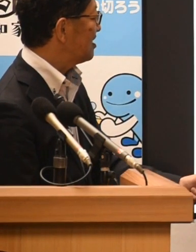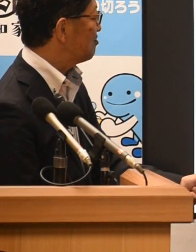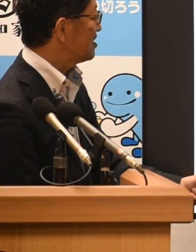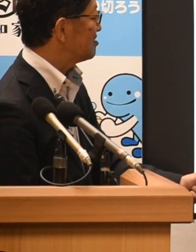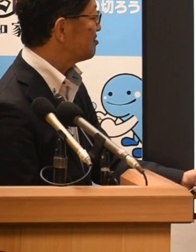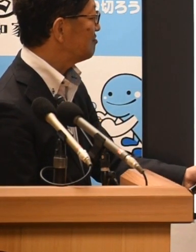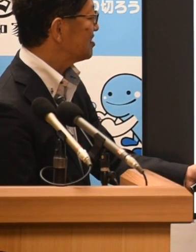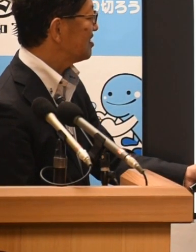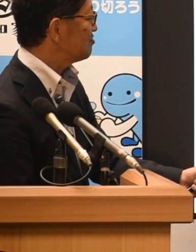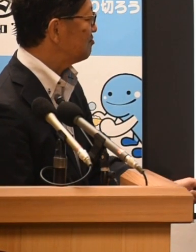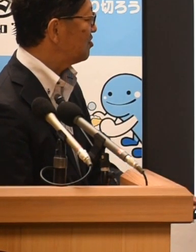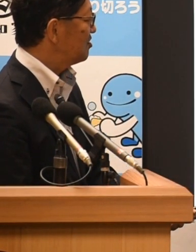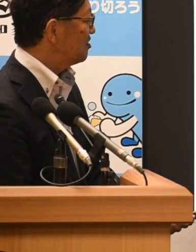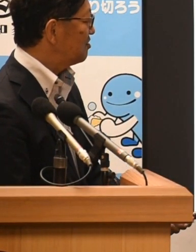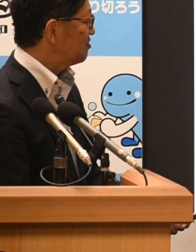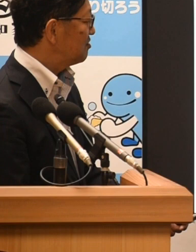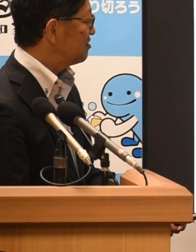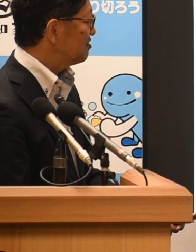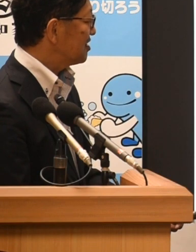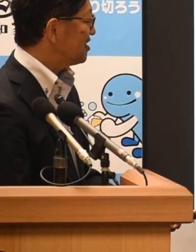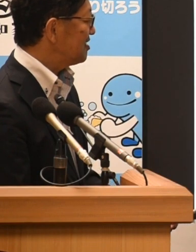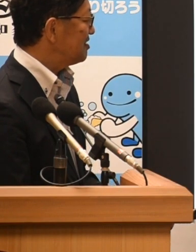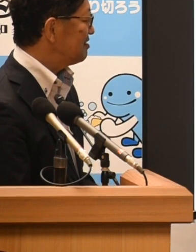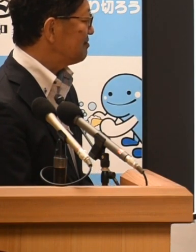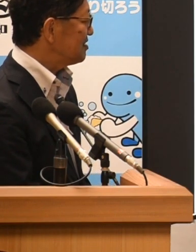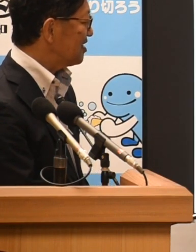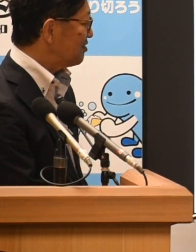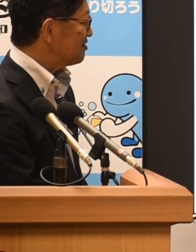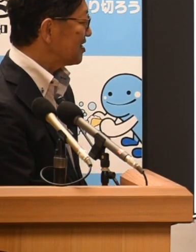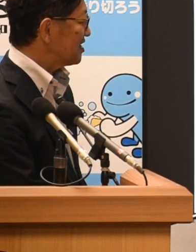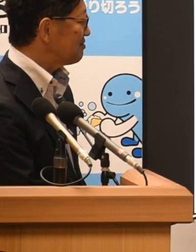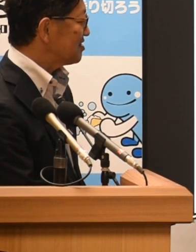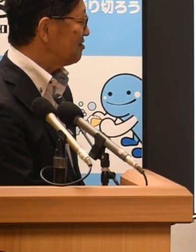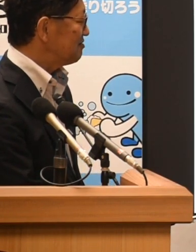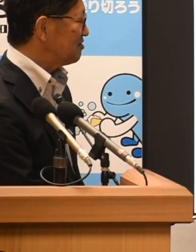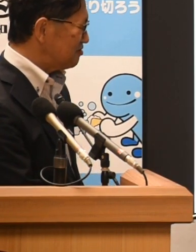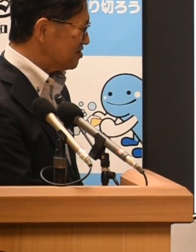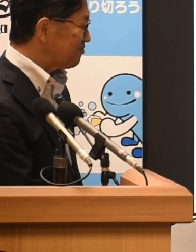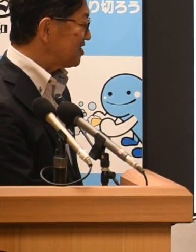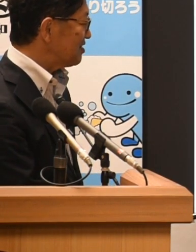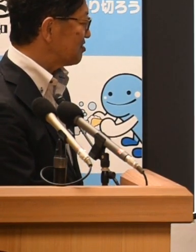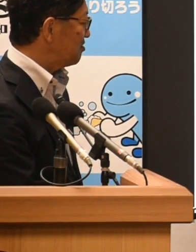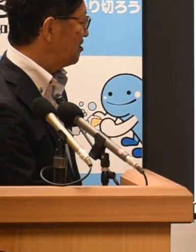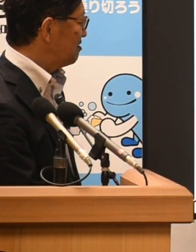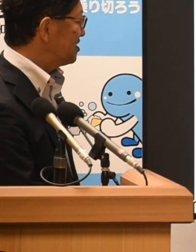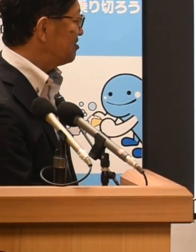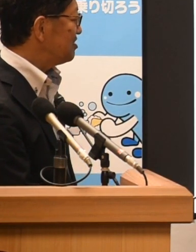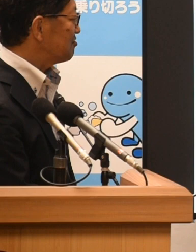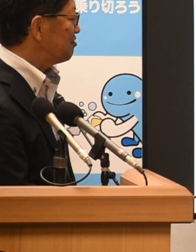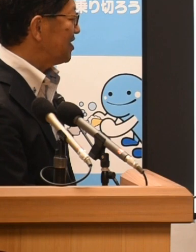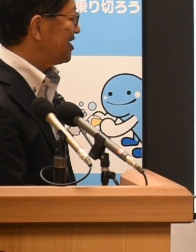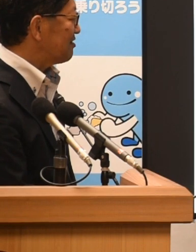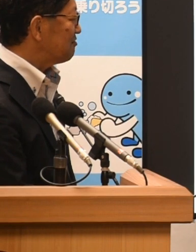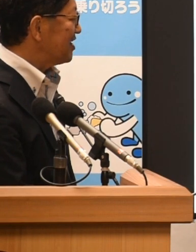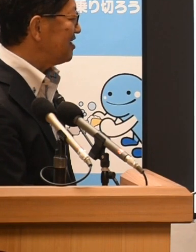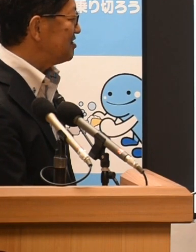あ、家庭とかですね、職場サークルもいろんな経路あるわけでありますけど、ごく大雑把に言いますと、まず飲食